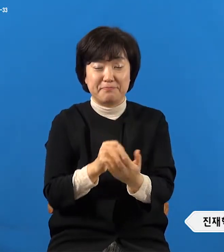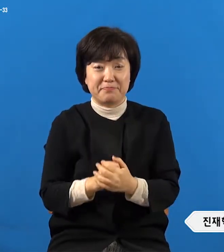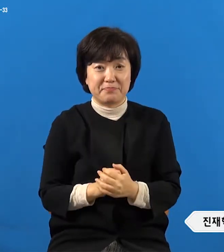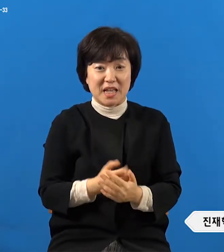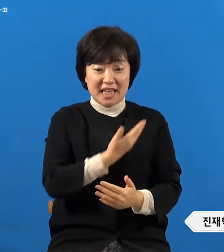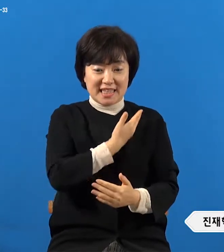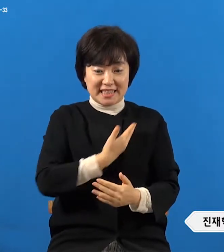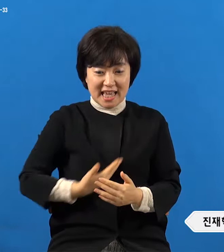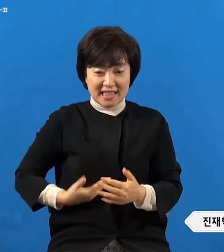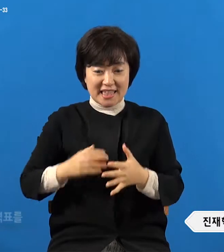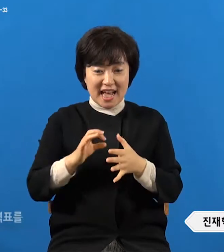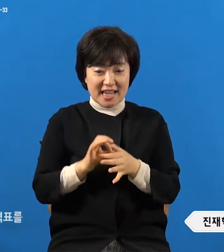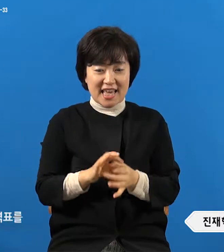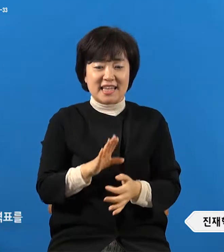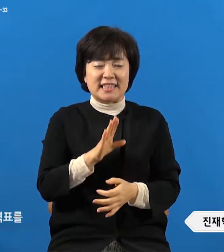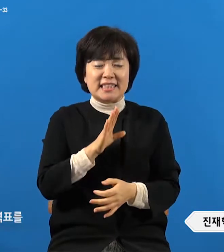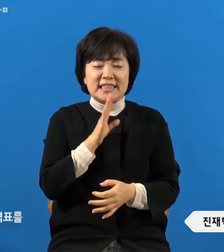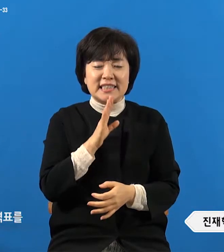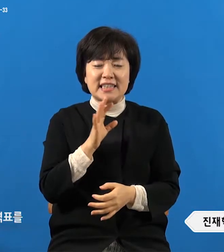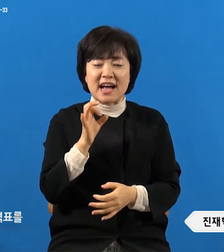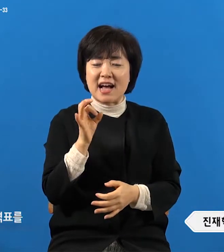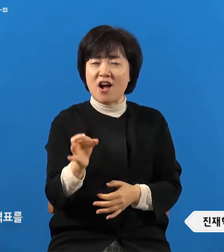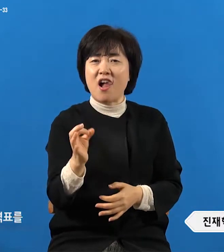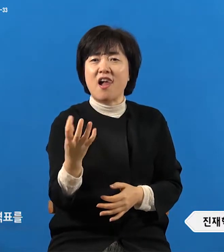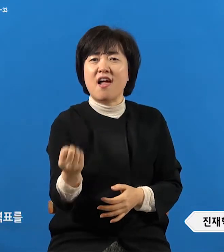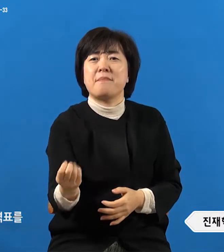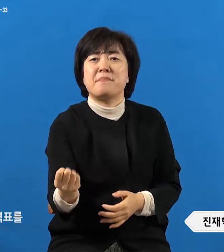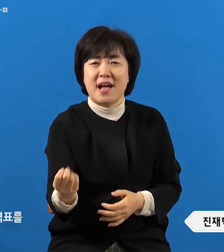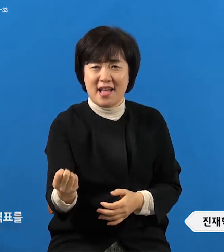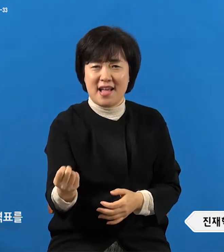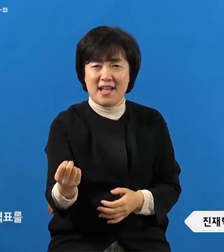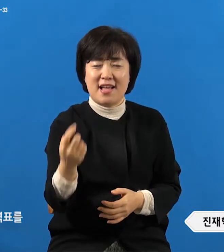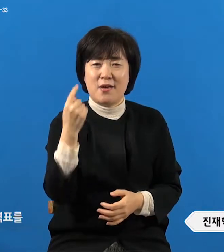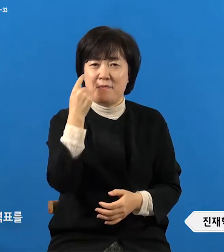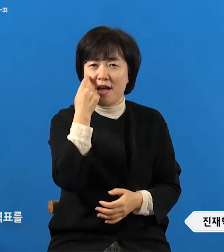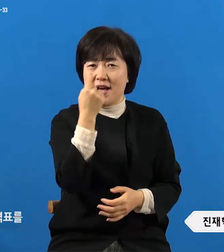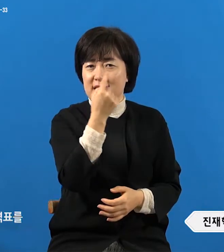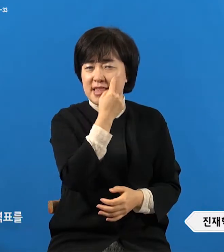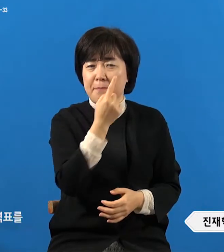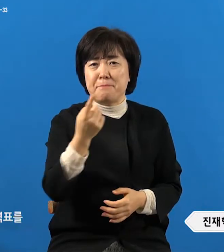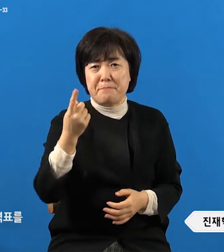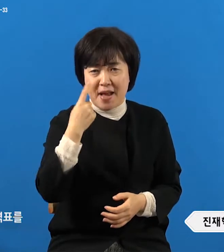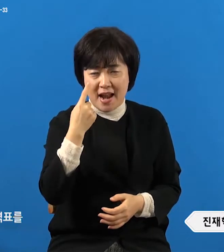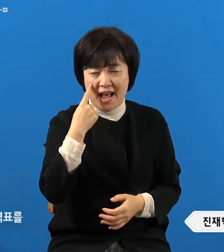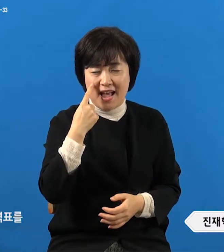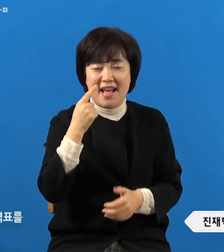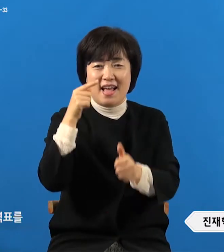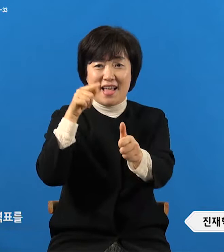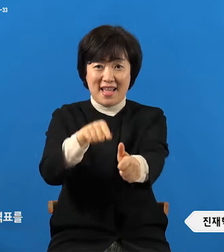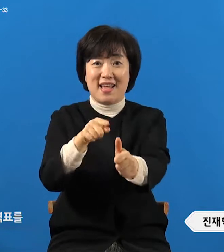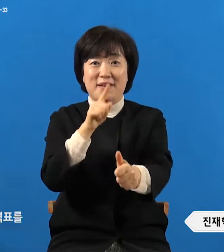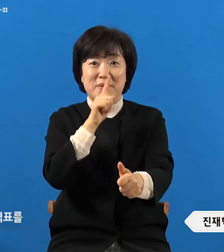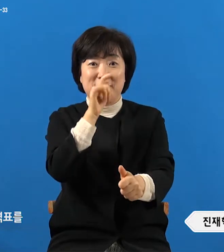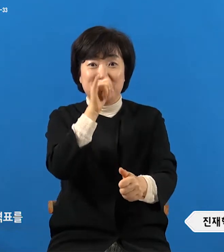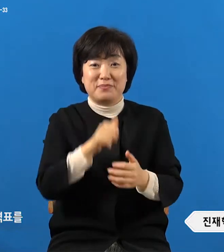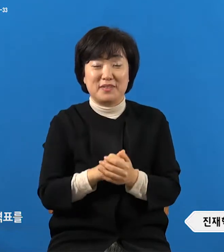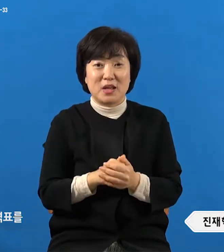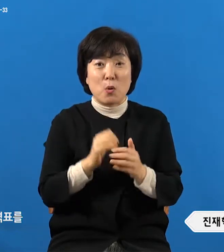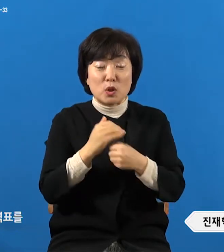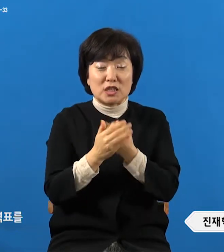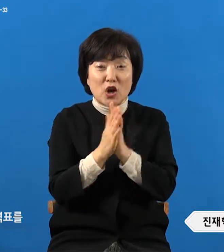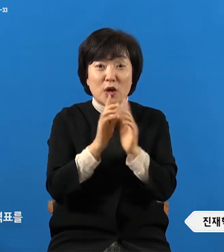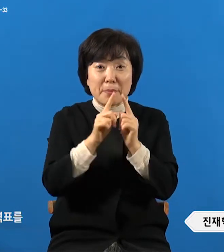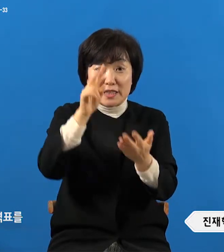말씀합니다. 제자의 진짜 가격표를 확인하라고 말씀하십니다. 오늘 말씀을